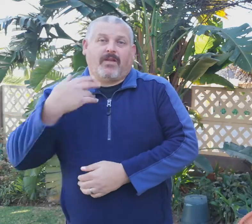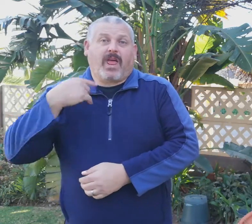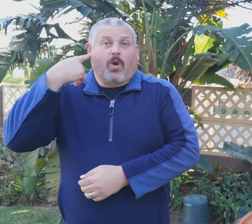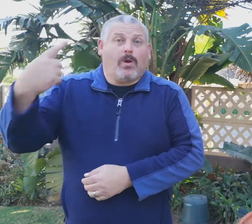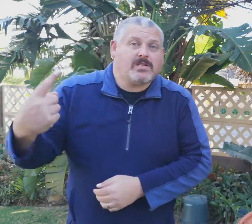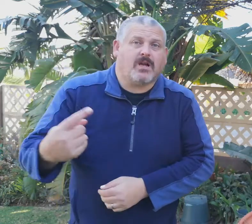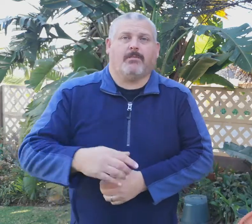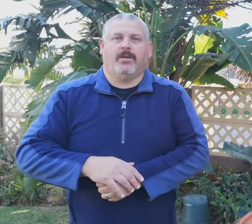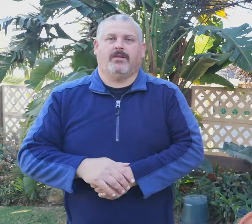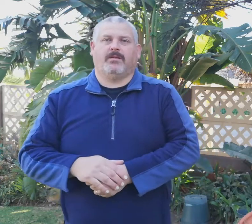And I can rest on,